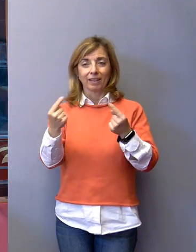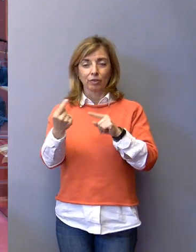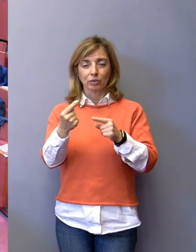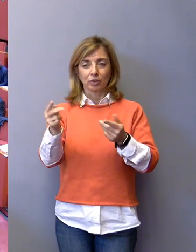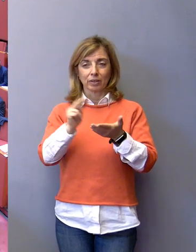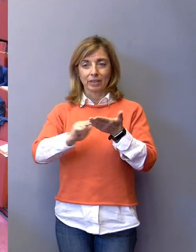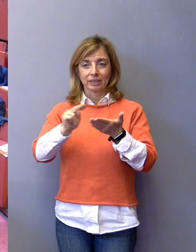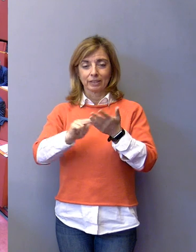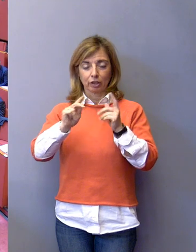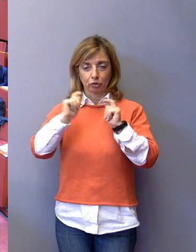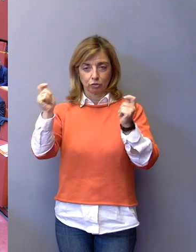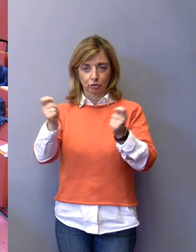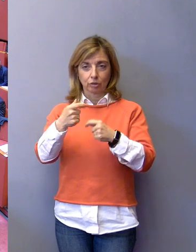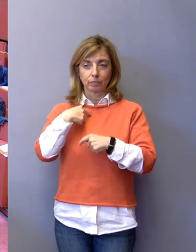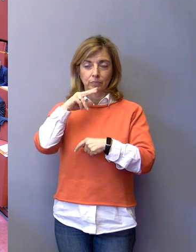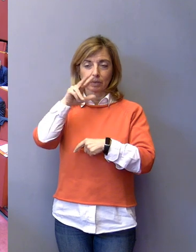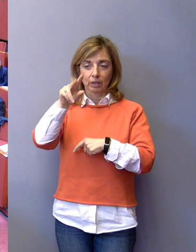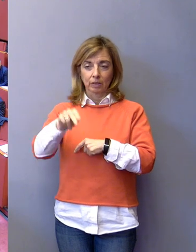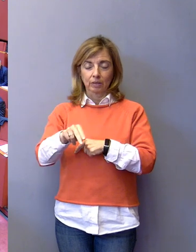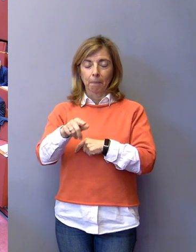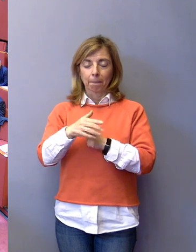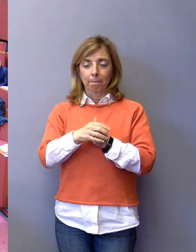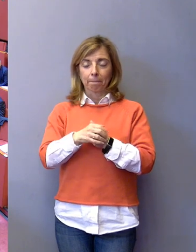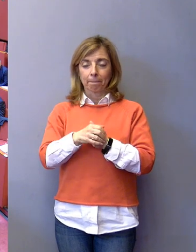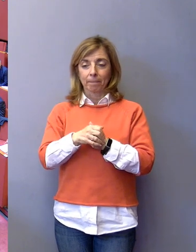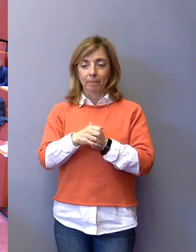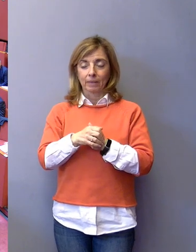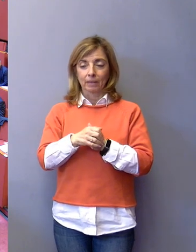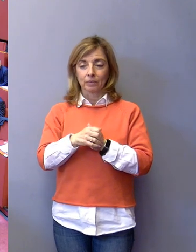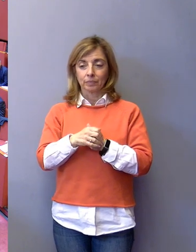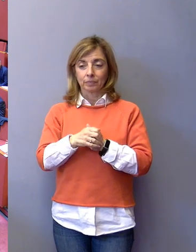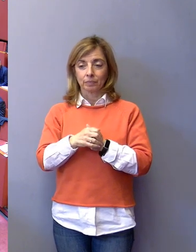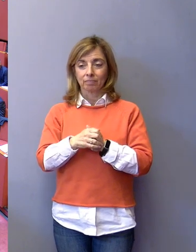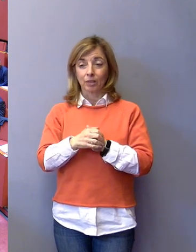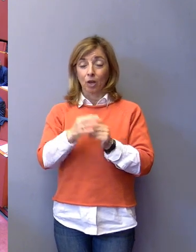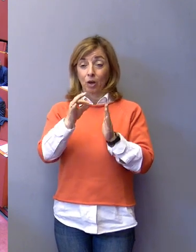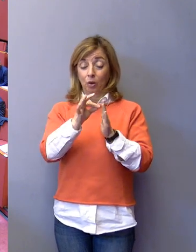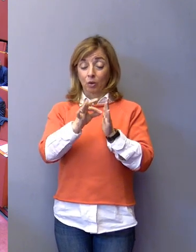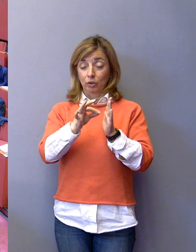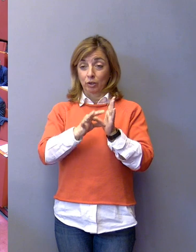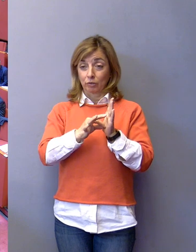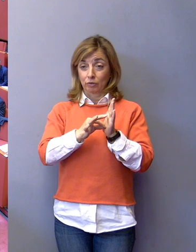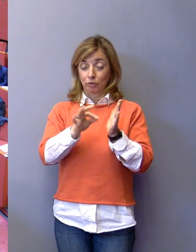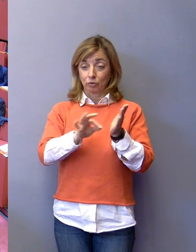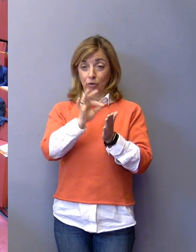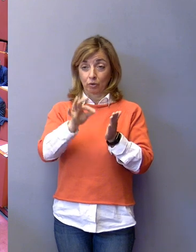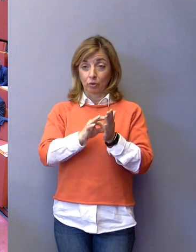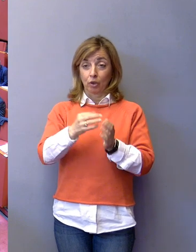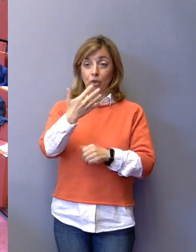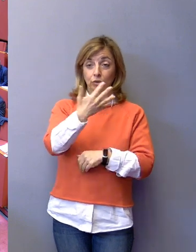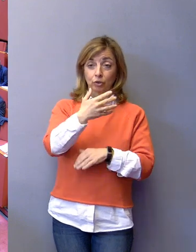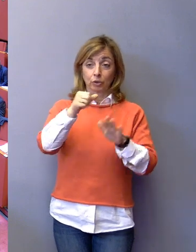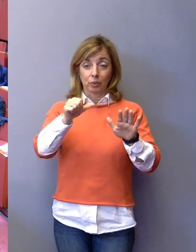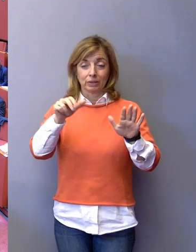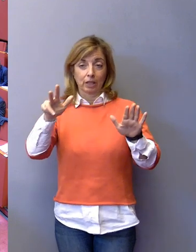generale io manifesto il parere contrario rispetto a questi E questi ordini del giorno 5 6 e 8